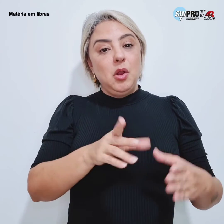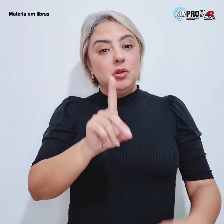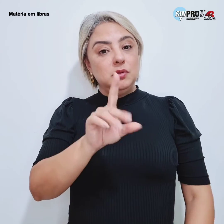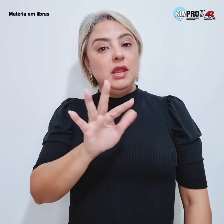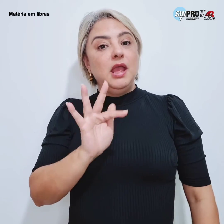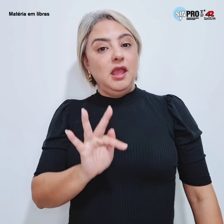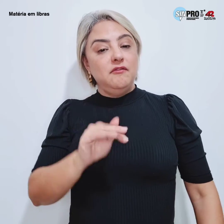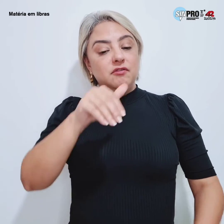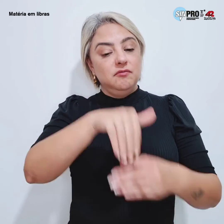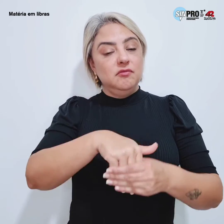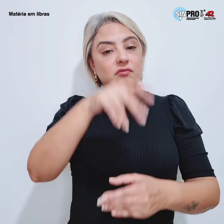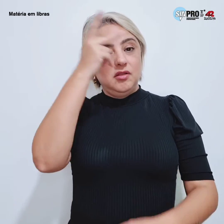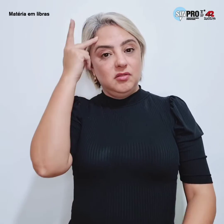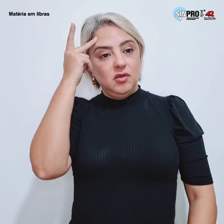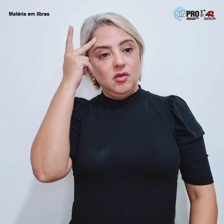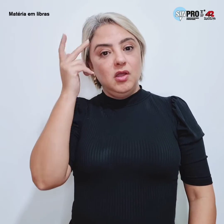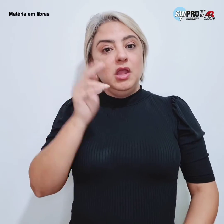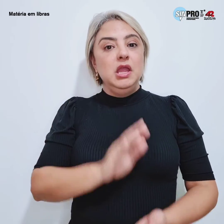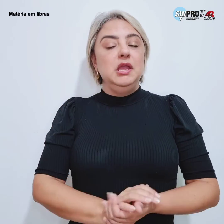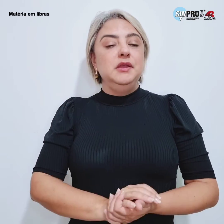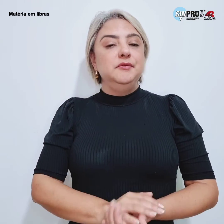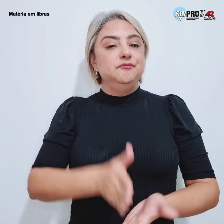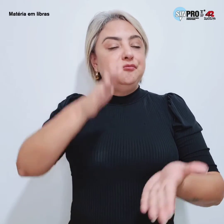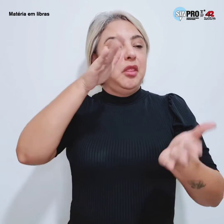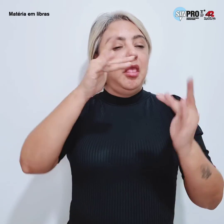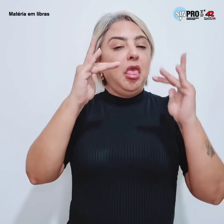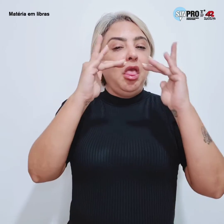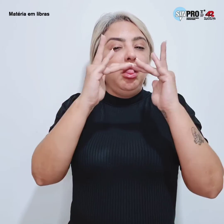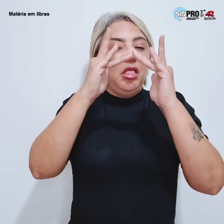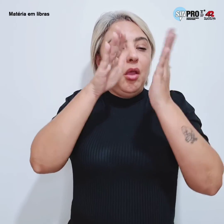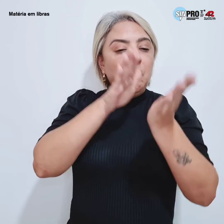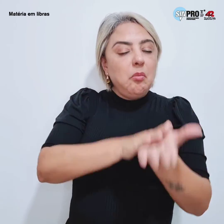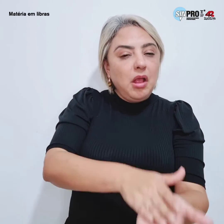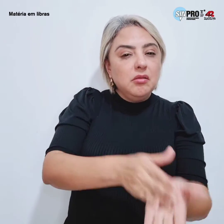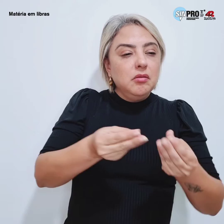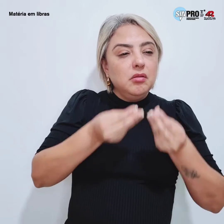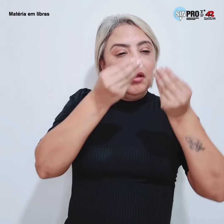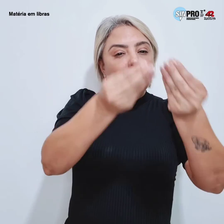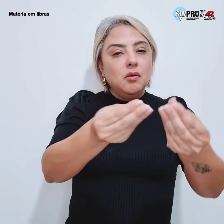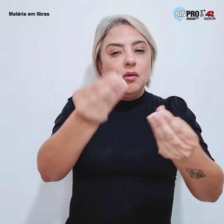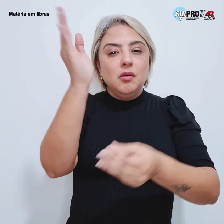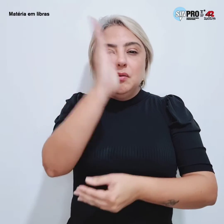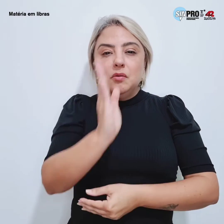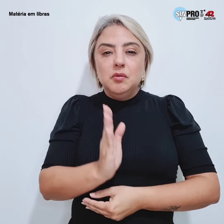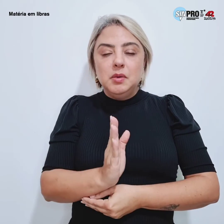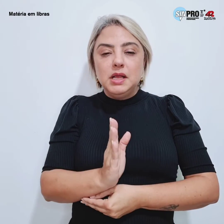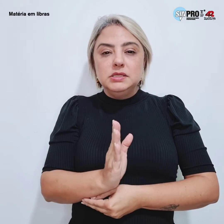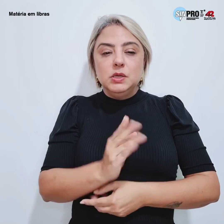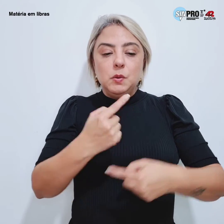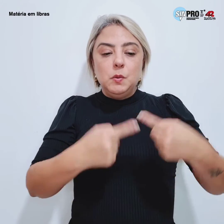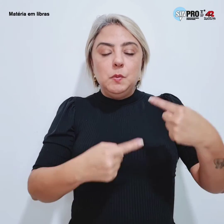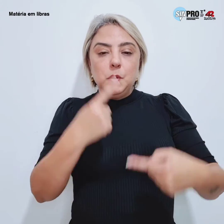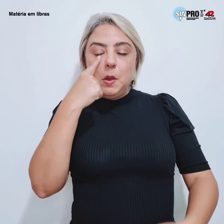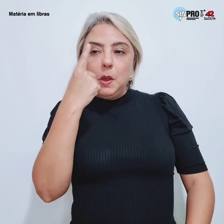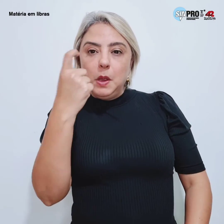Distrito Federal, e enterrou o Brasil nas mãos de políticos comprometidos com